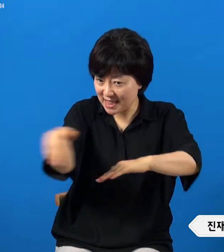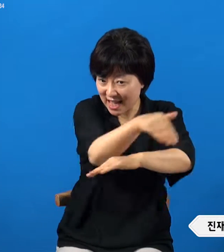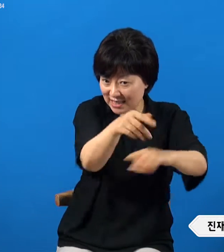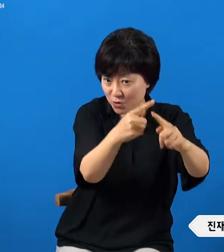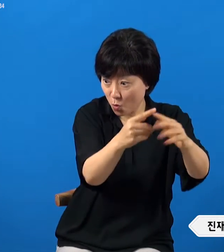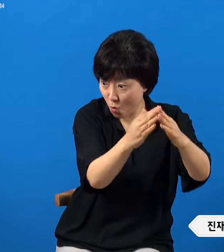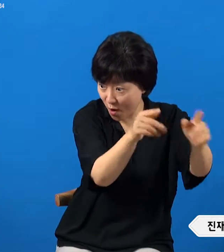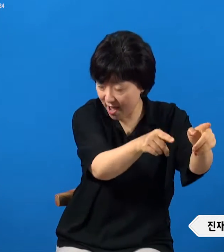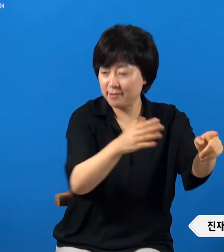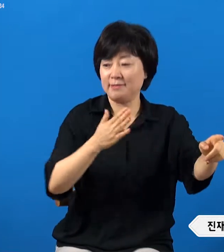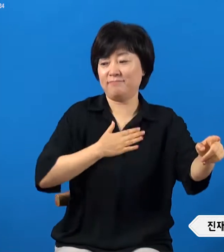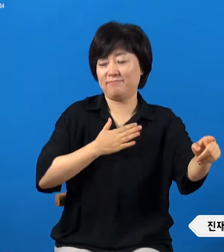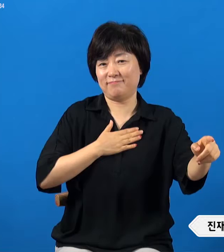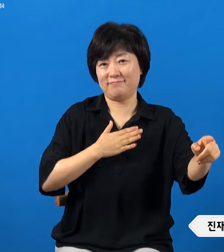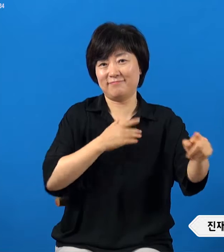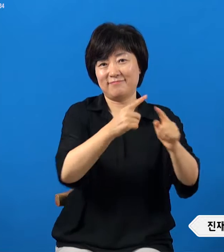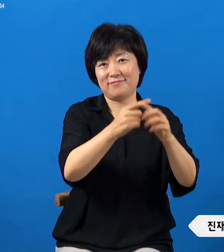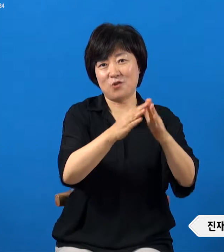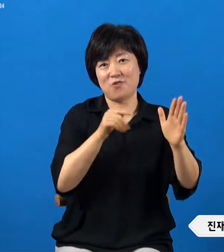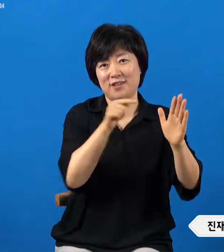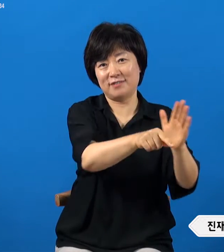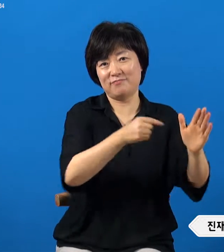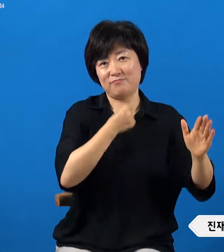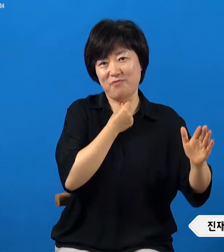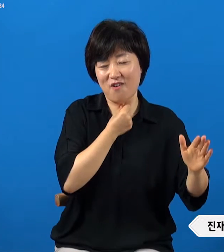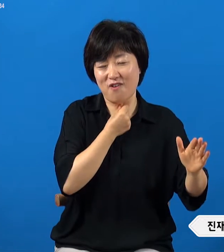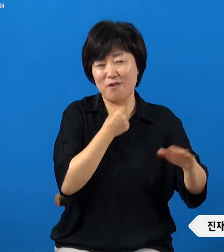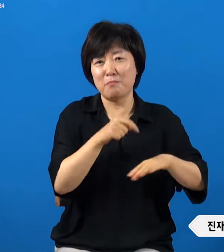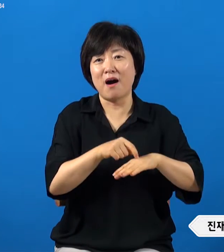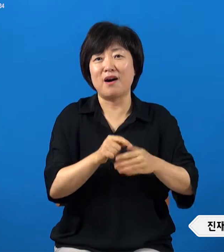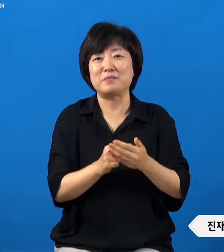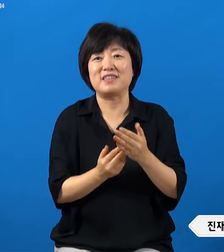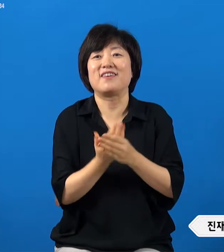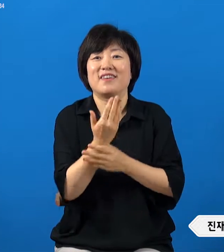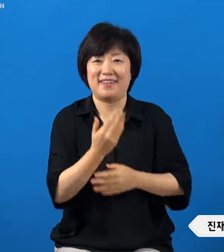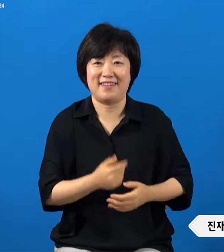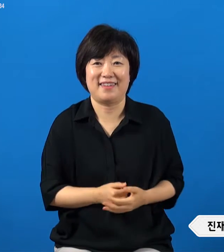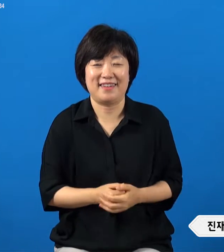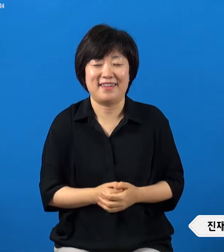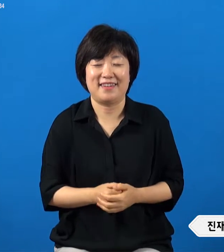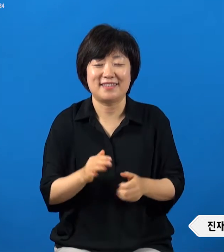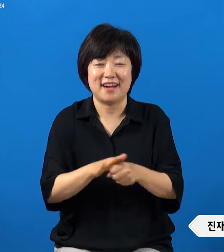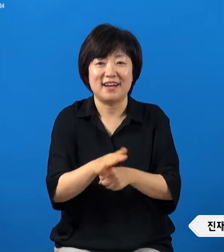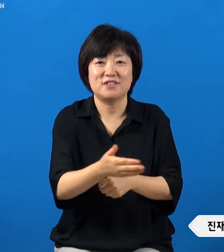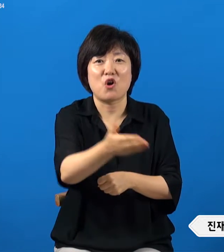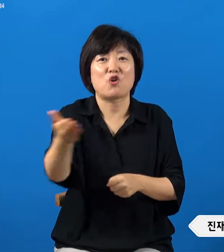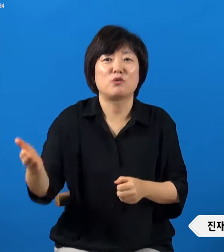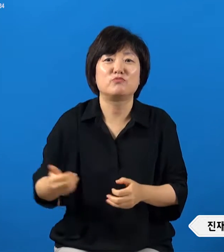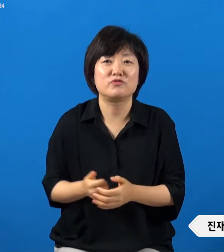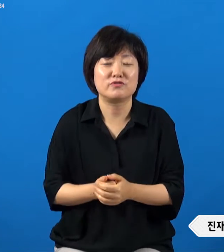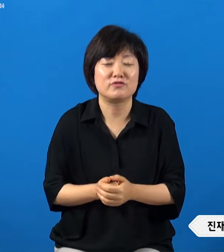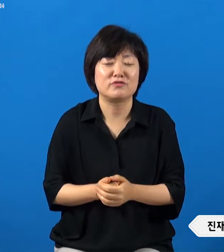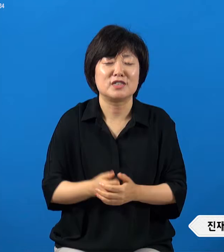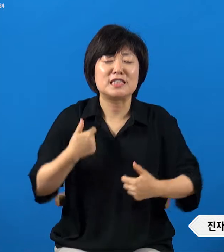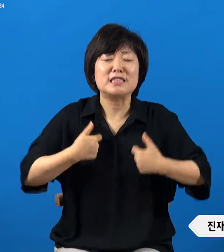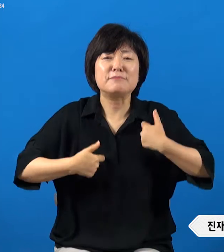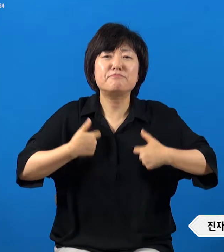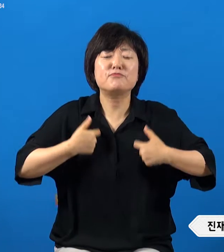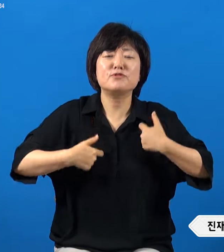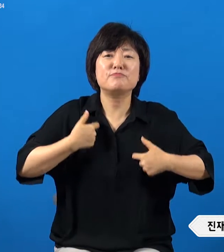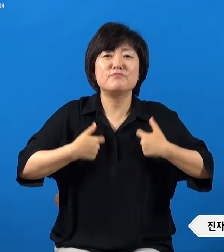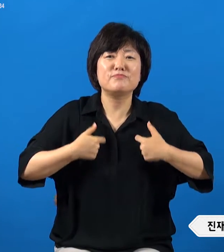가고 싶다라는 마음이 들더랍니다. 사랑하는 여러분, 오늘 그